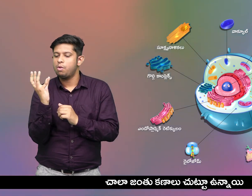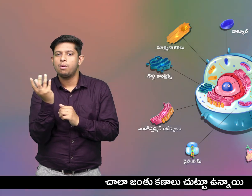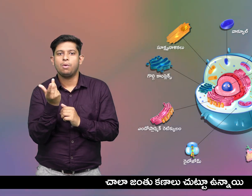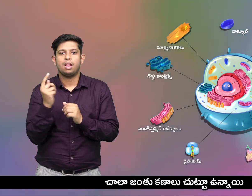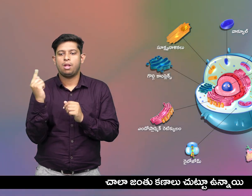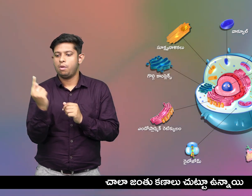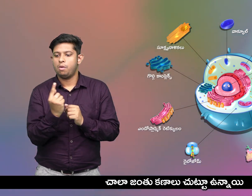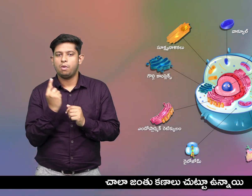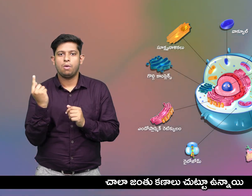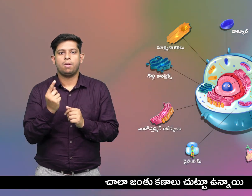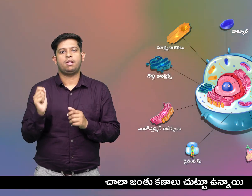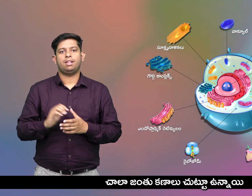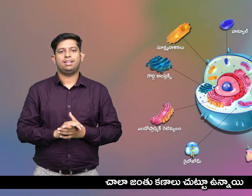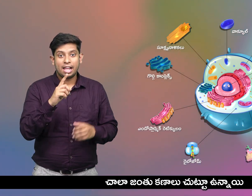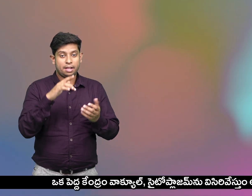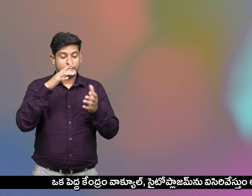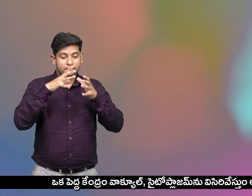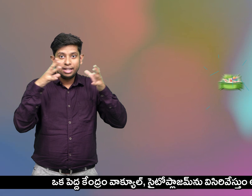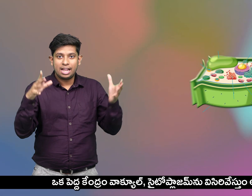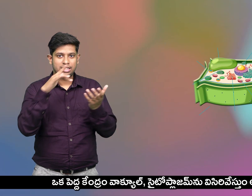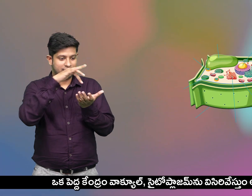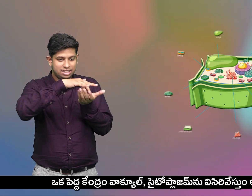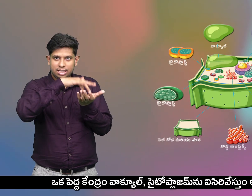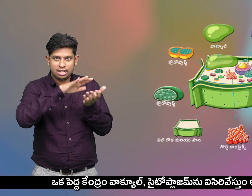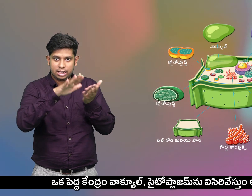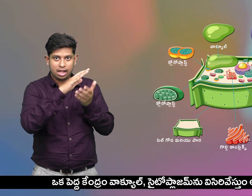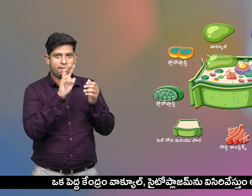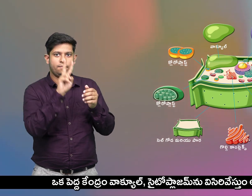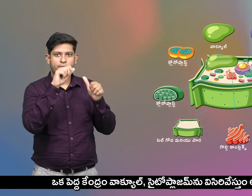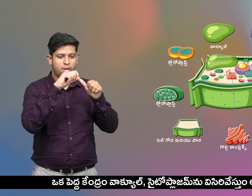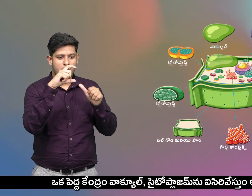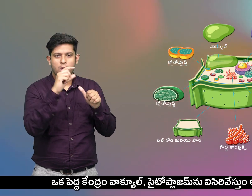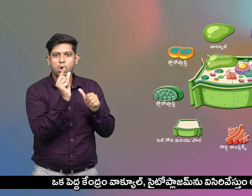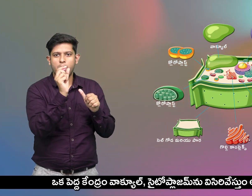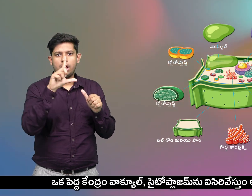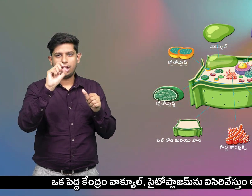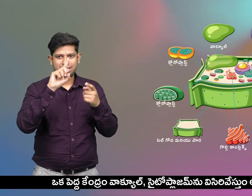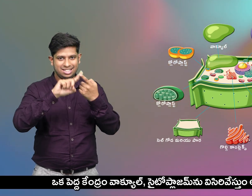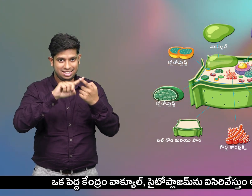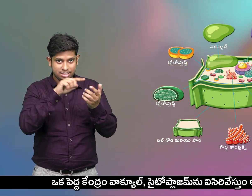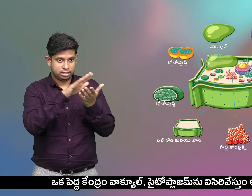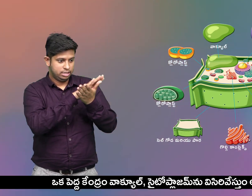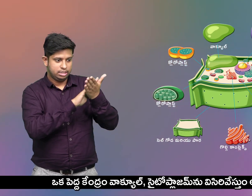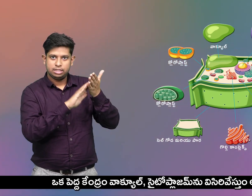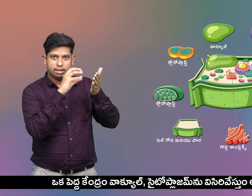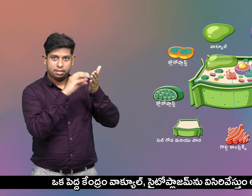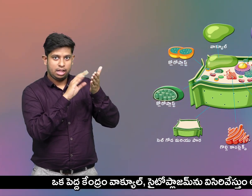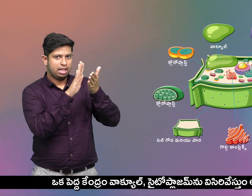ఉన్నాయి. ఒక పెద్ద కేంద్రం వ్యాక్యూల్ సైటోప్లాజంను విసిరివేస్తుంది అంచు